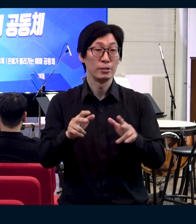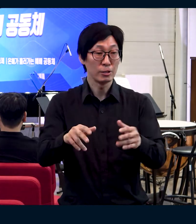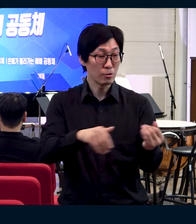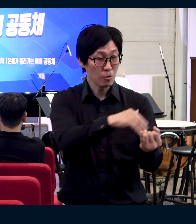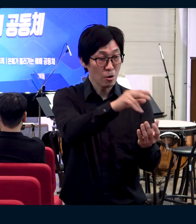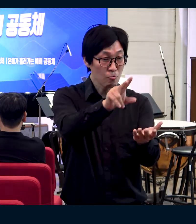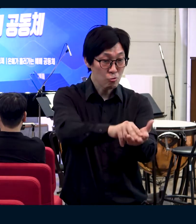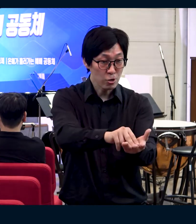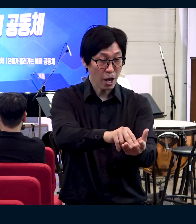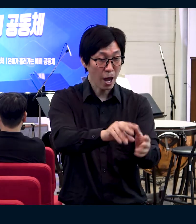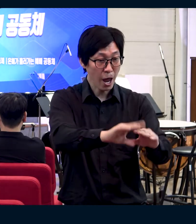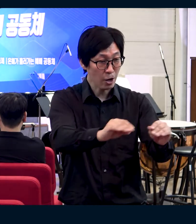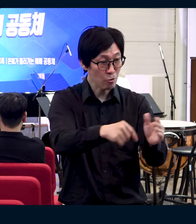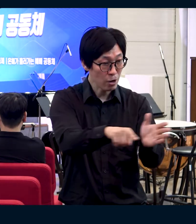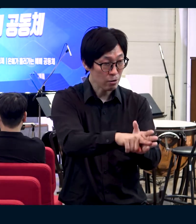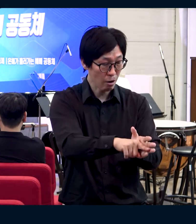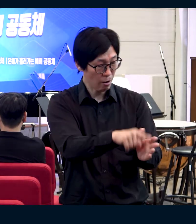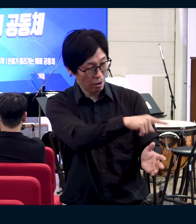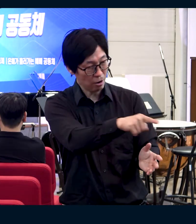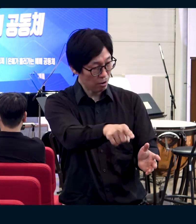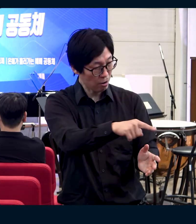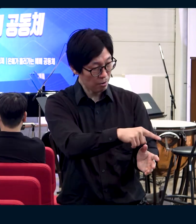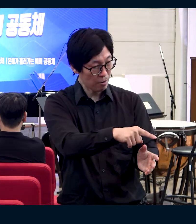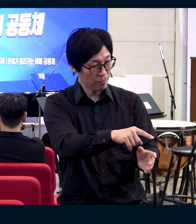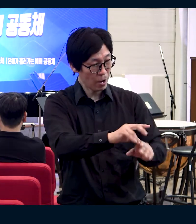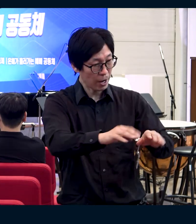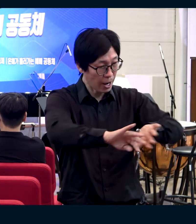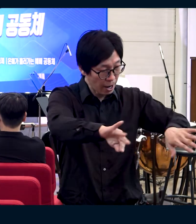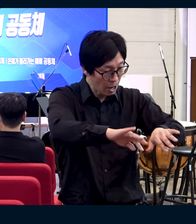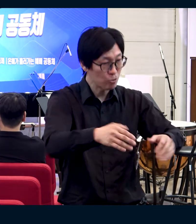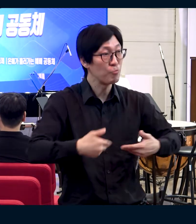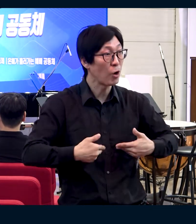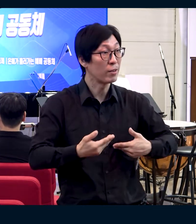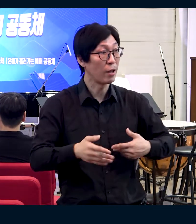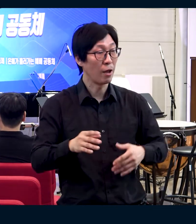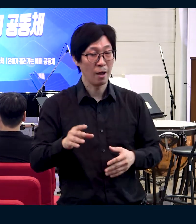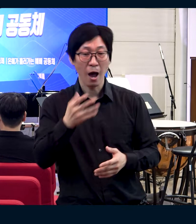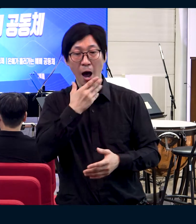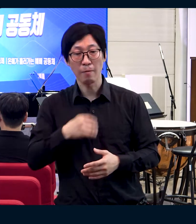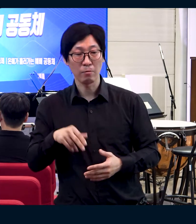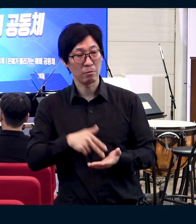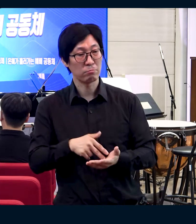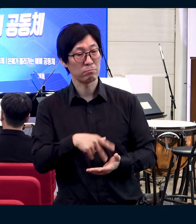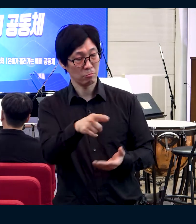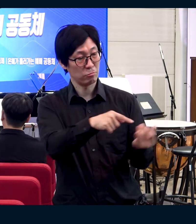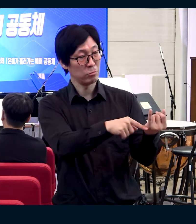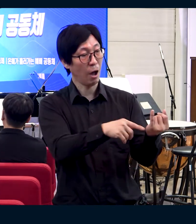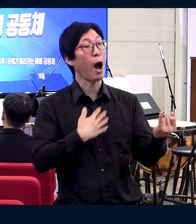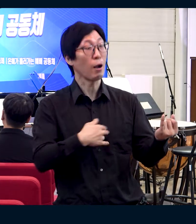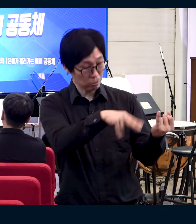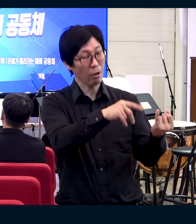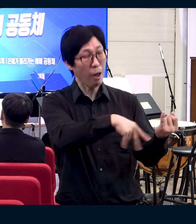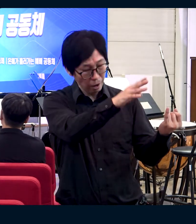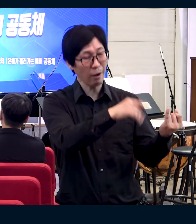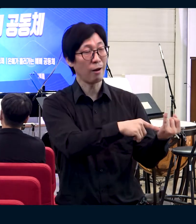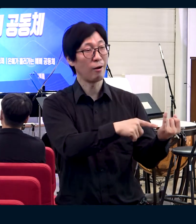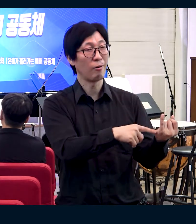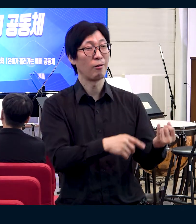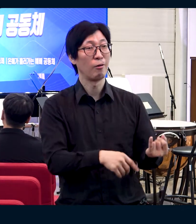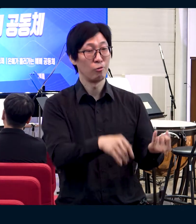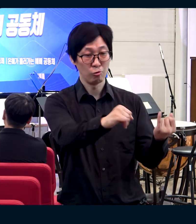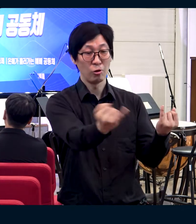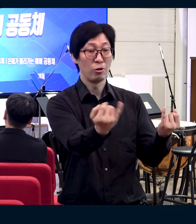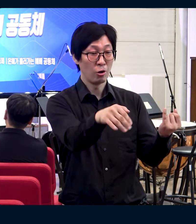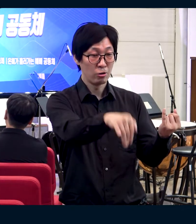문제를 해결하지 않고 회피하잖아요. 아브라함은 정말 이 문제가 많아요. 그래서 저는 그렇게